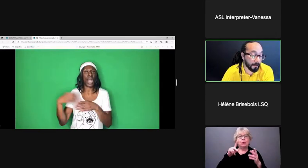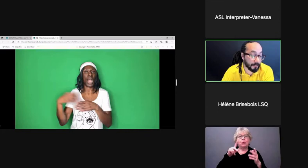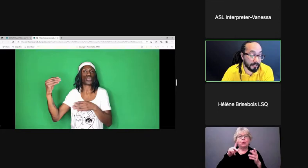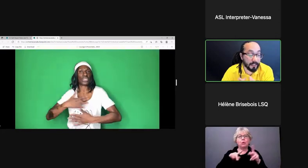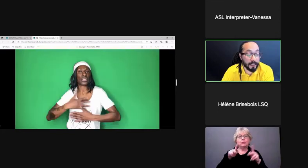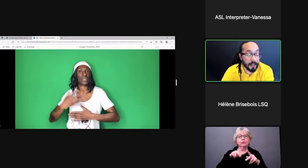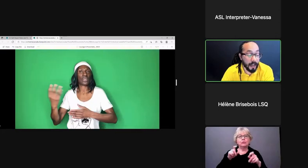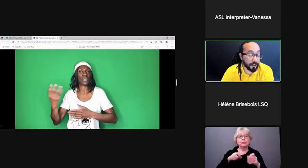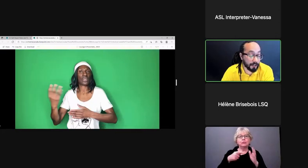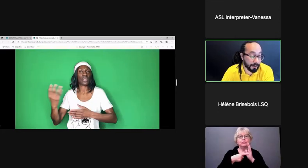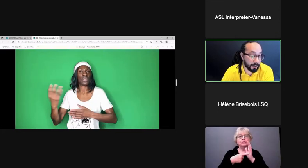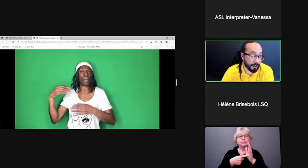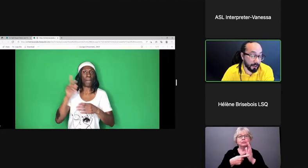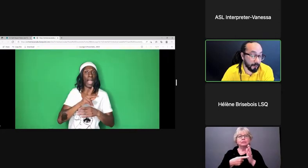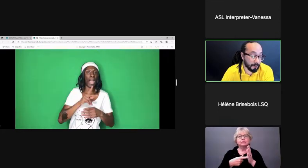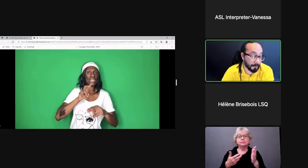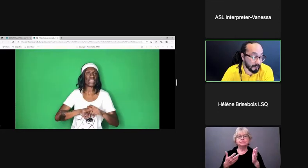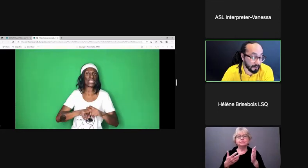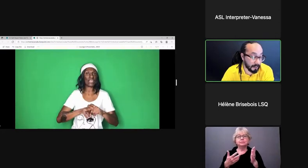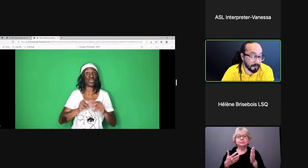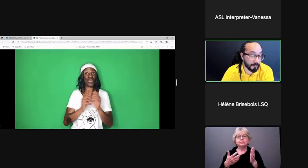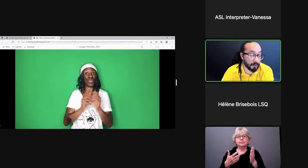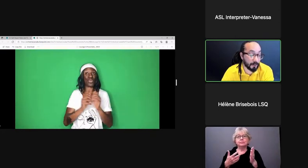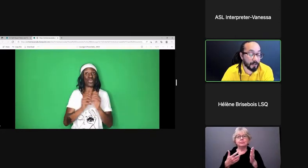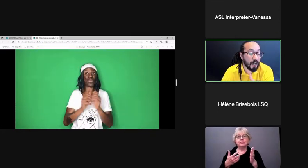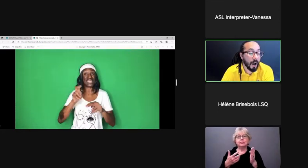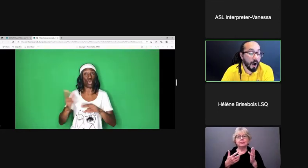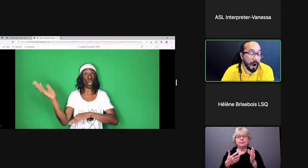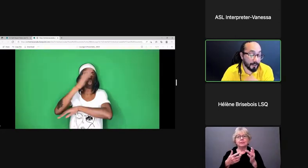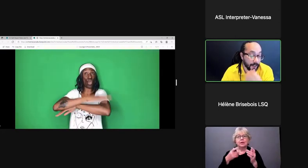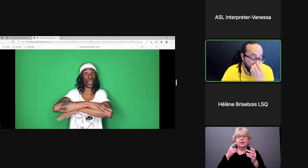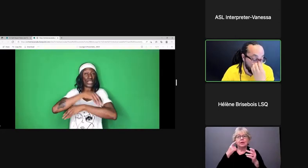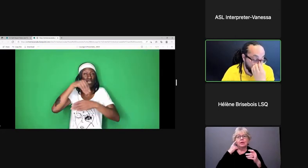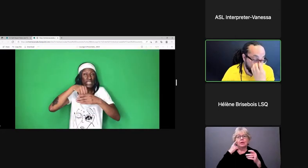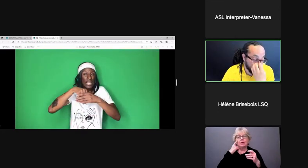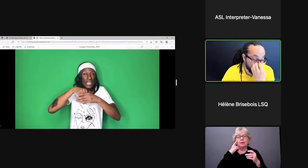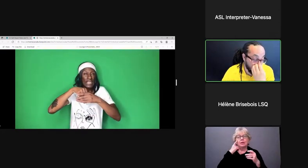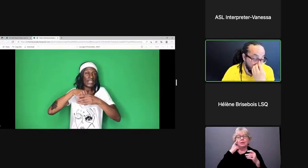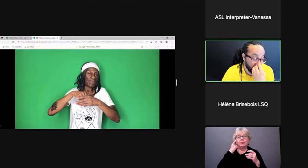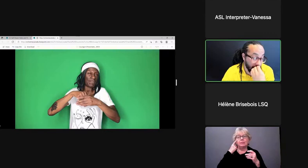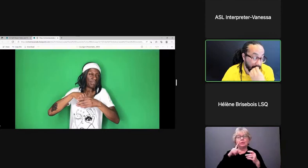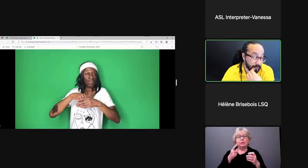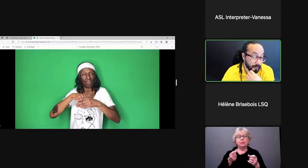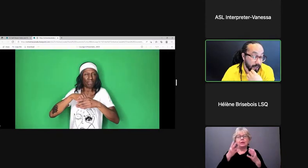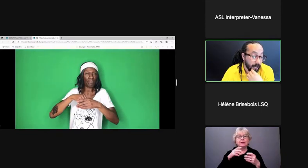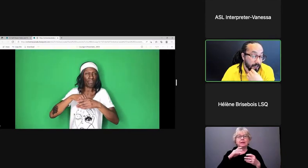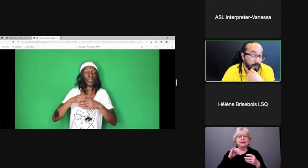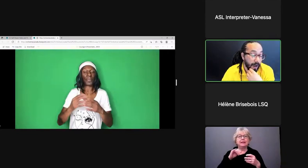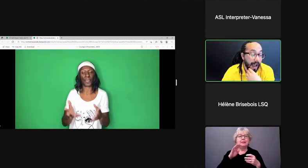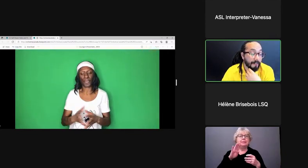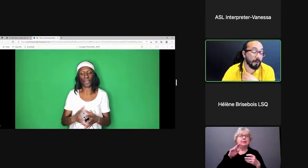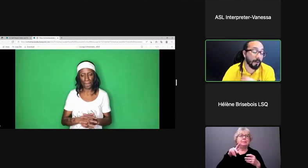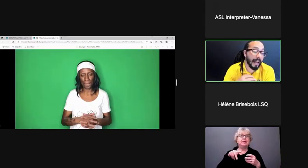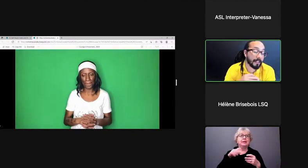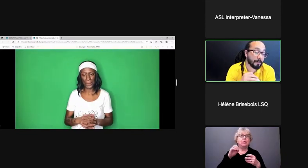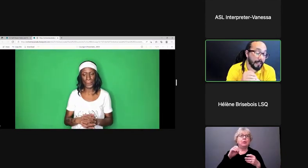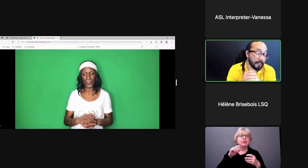détente. Et pour plusieurs, IBP, ainsi que les